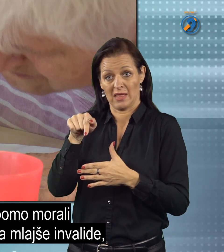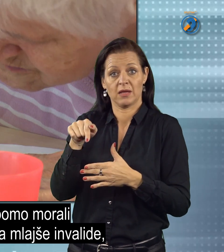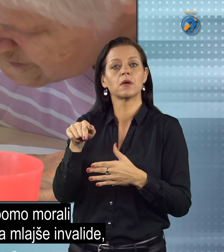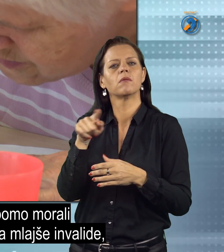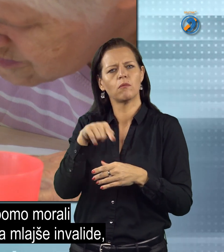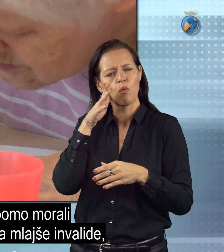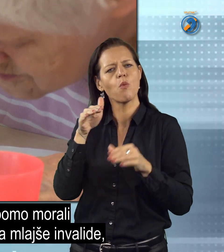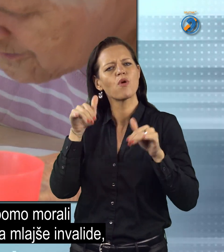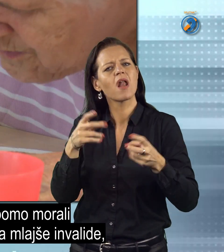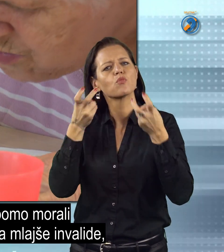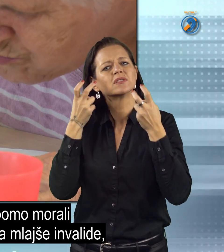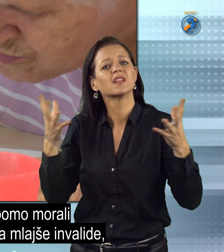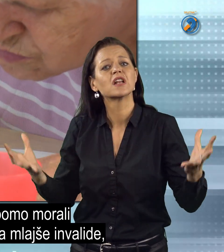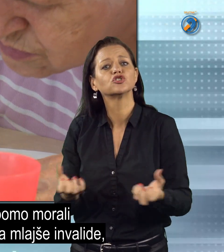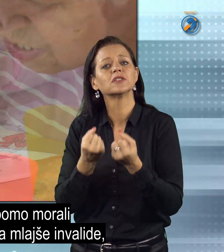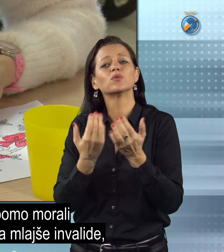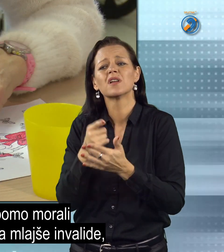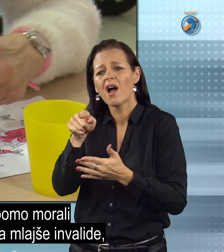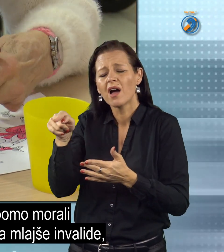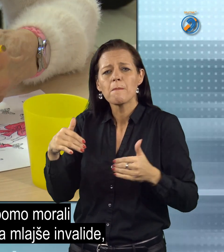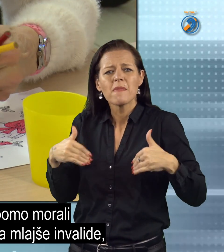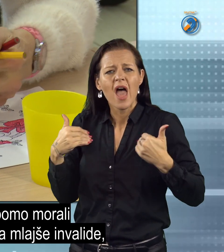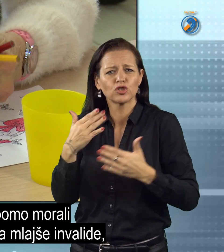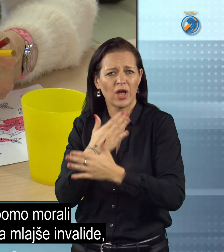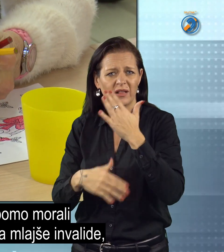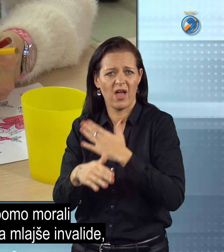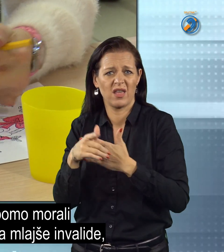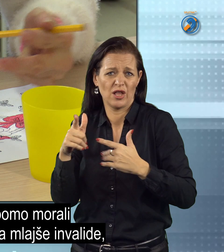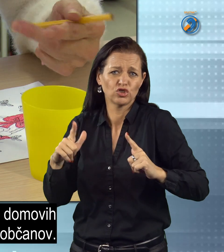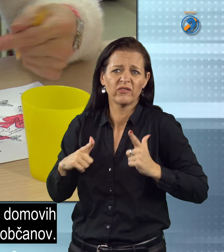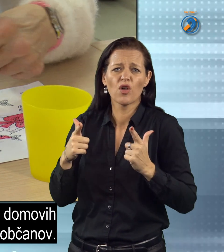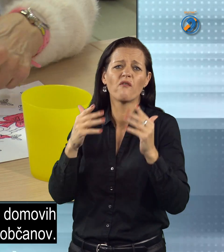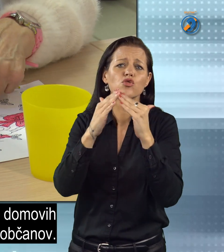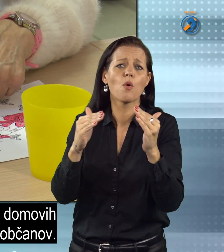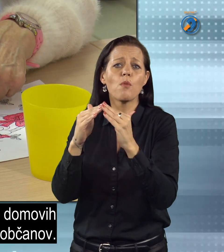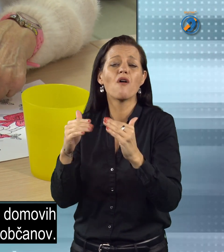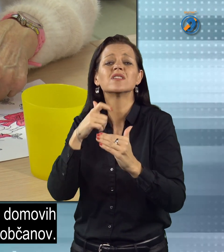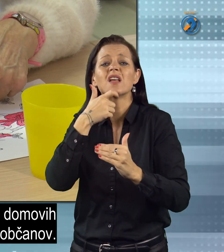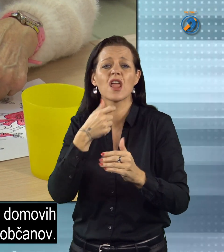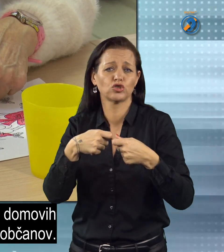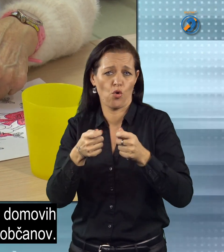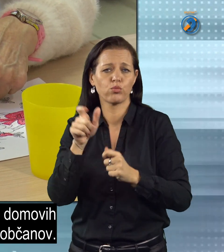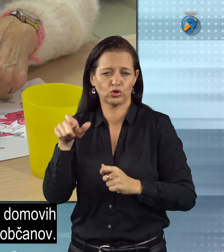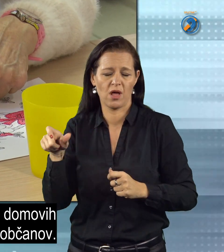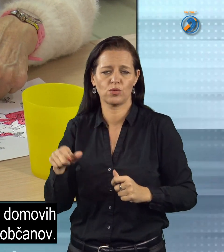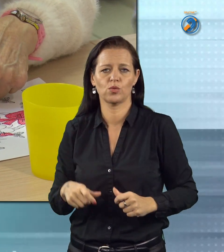Med njimi bomo morali poiskati rešitev za mlajše invalide, ki živijo v domovih starejših občanov.